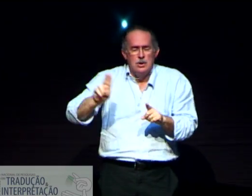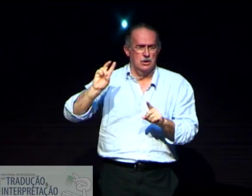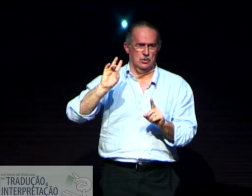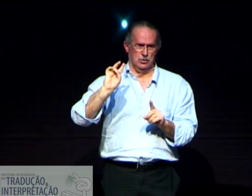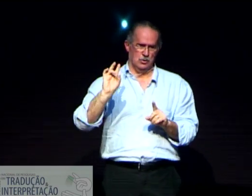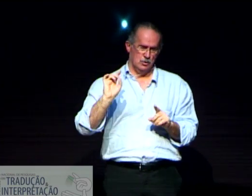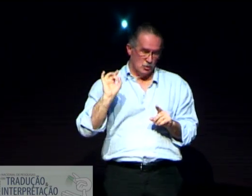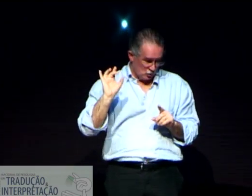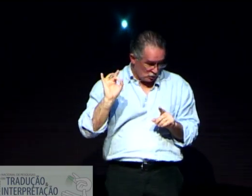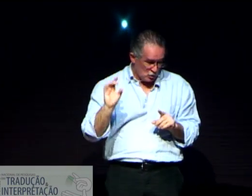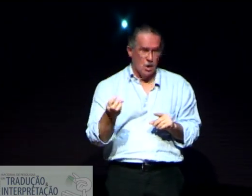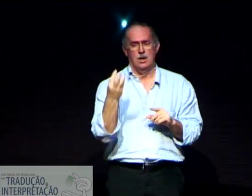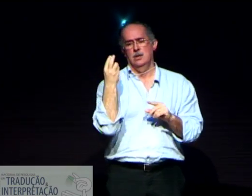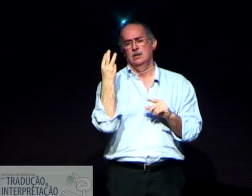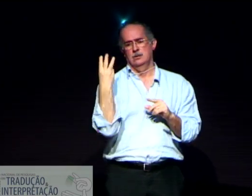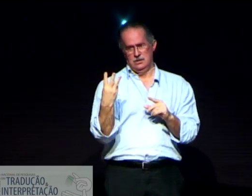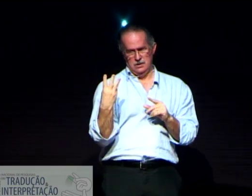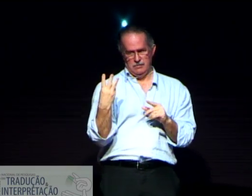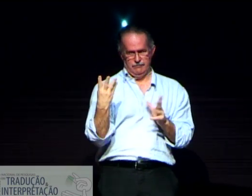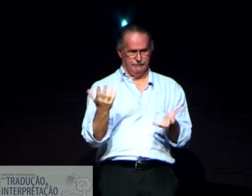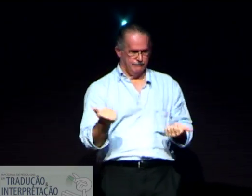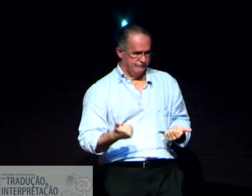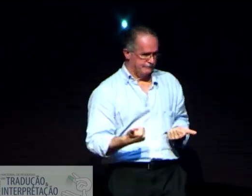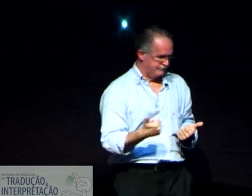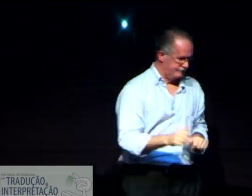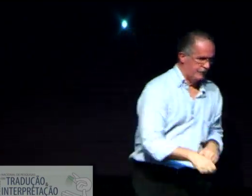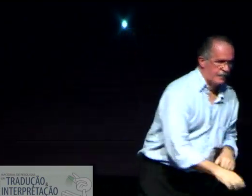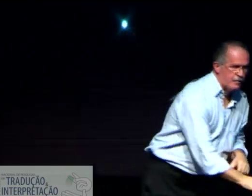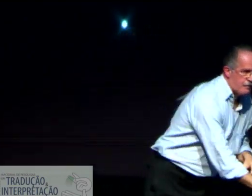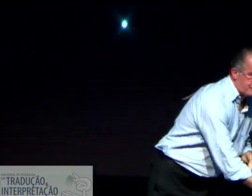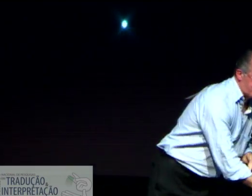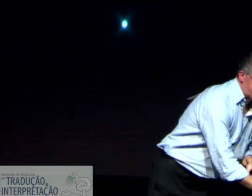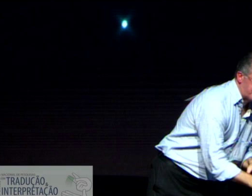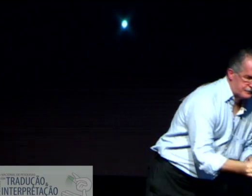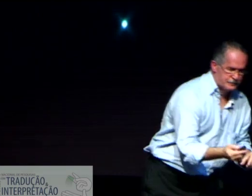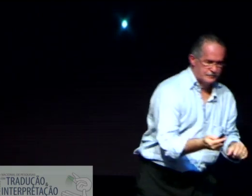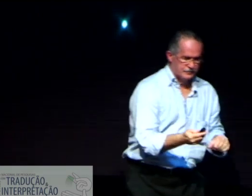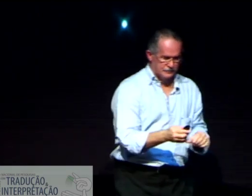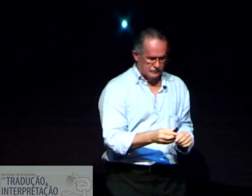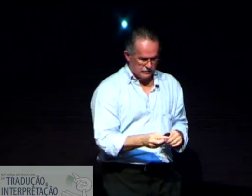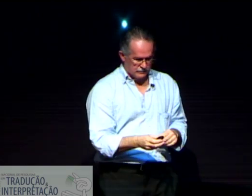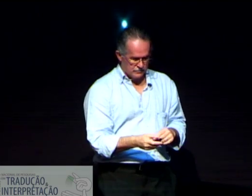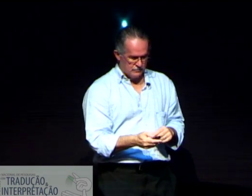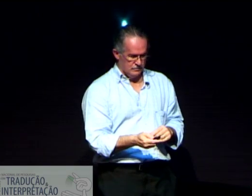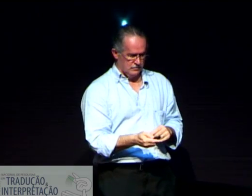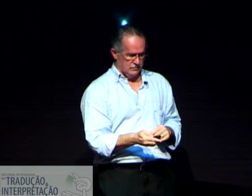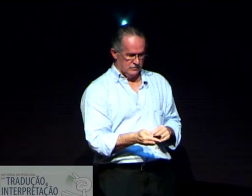e alguns outros, mas nós utilizamos esses 3 para a pesquisa.